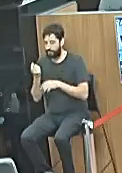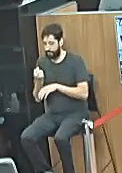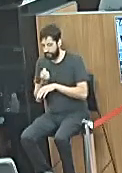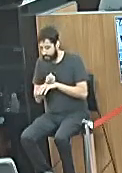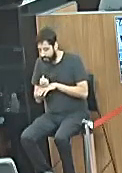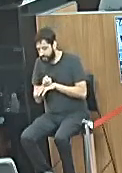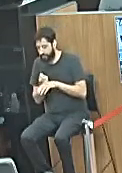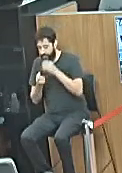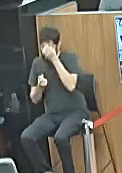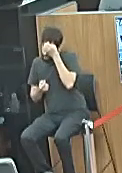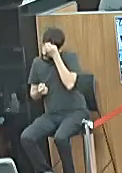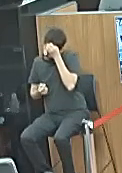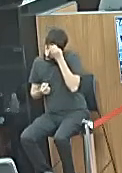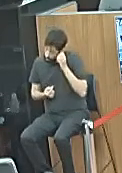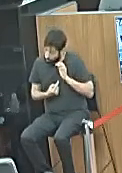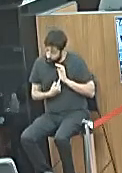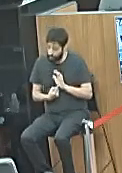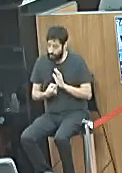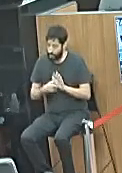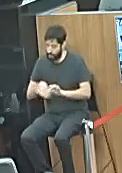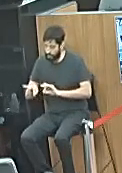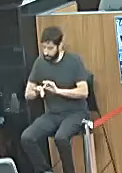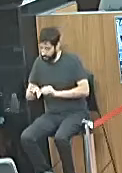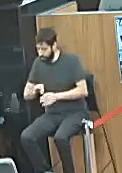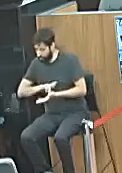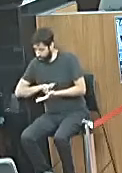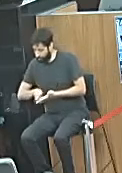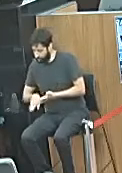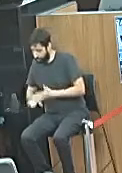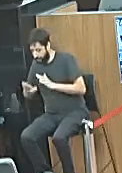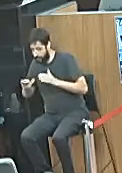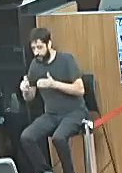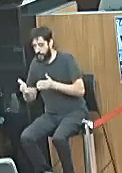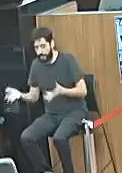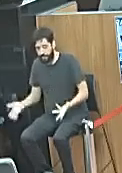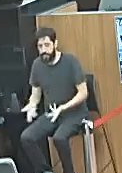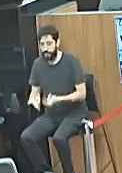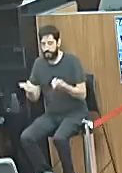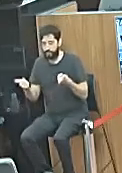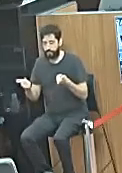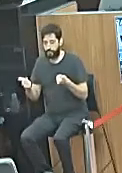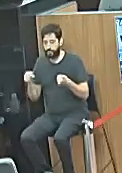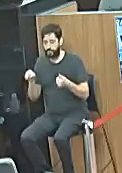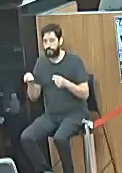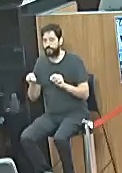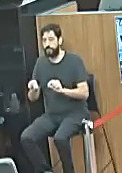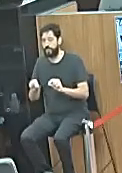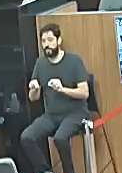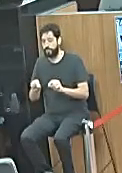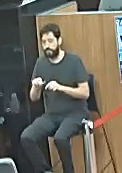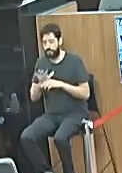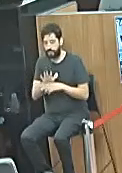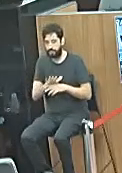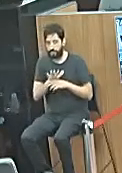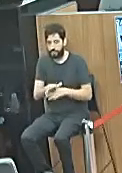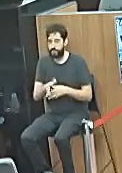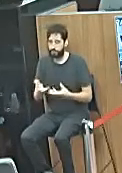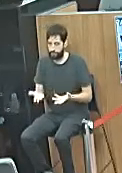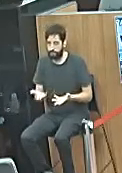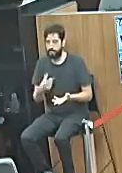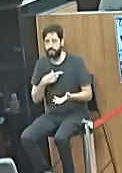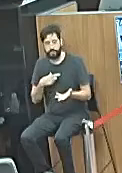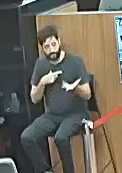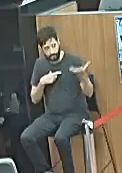e apresentam vários projetos focados na melhoria dos seus atendimentos inclusive muito bem